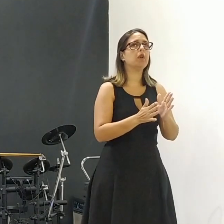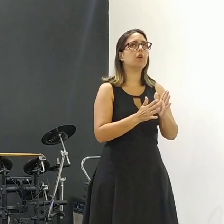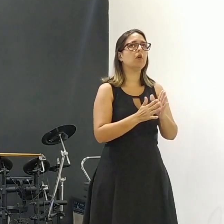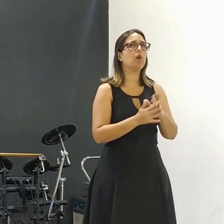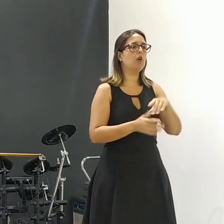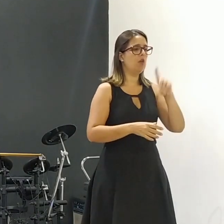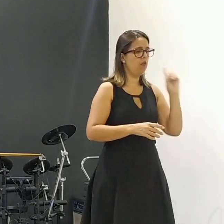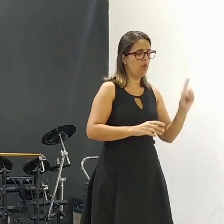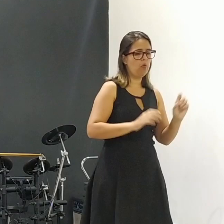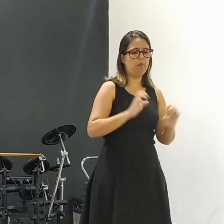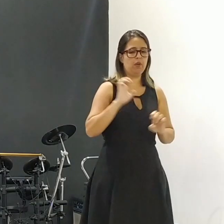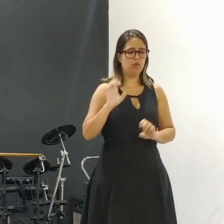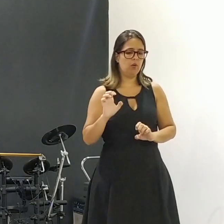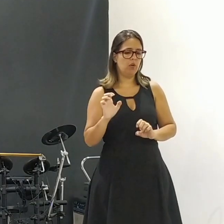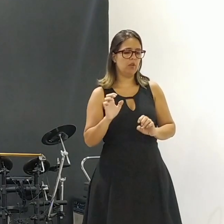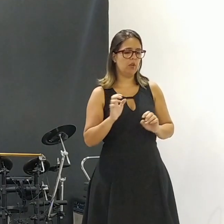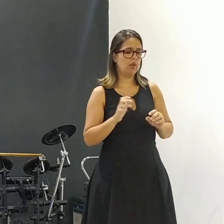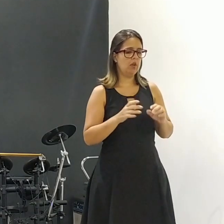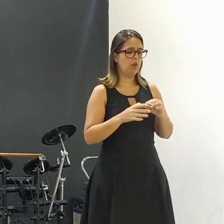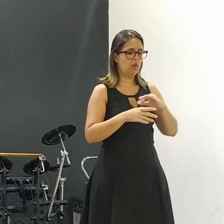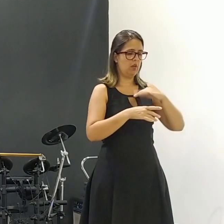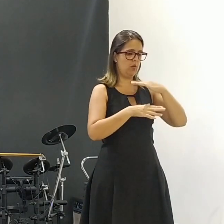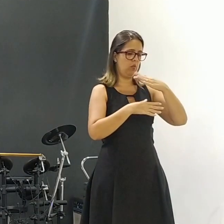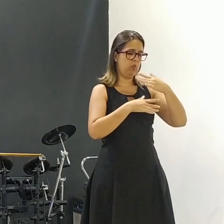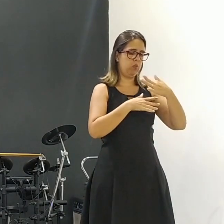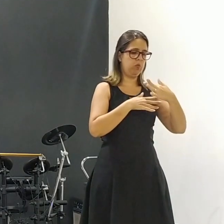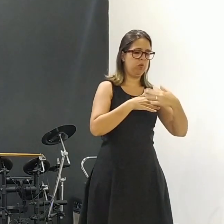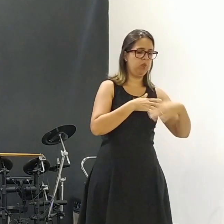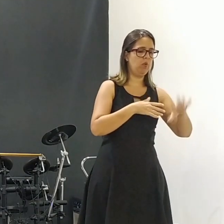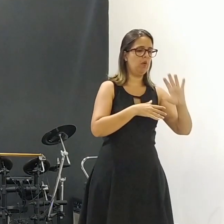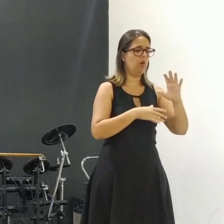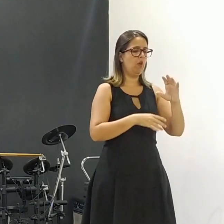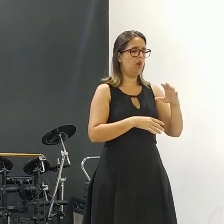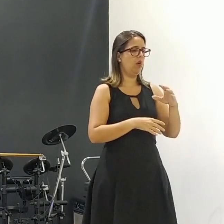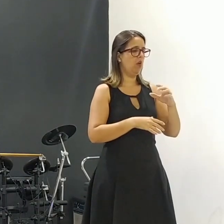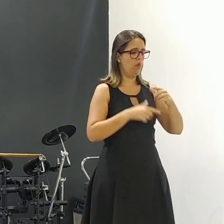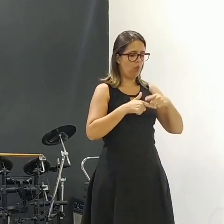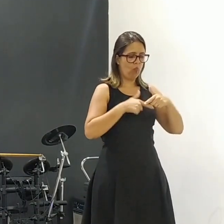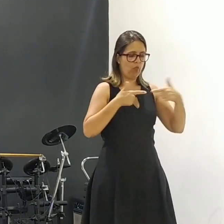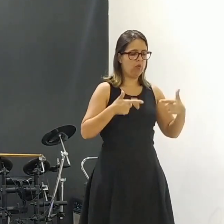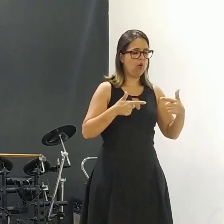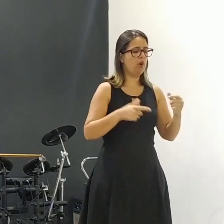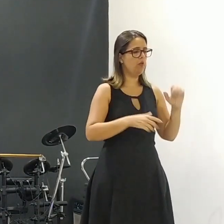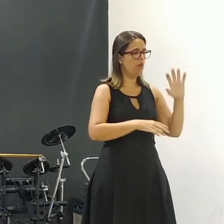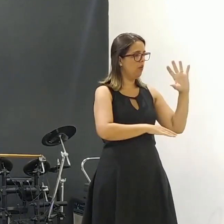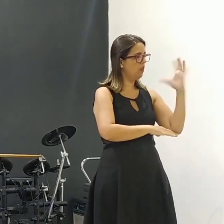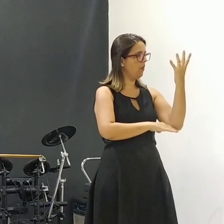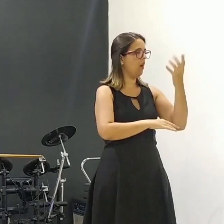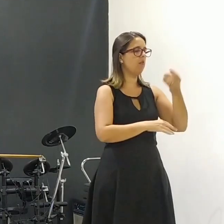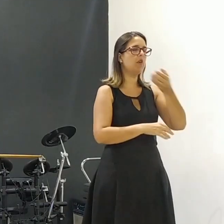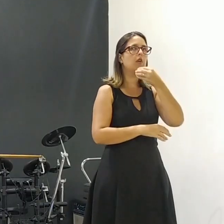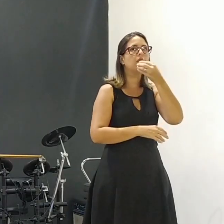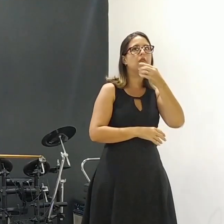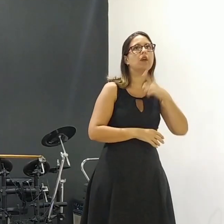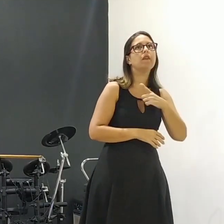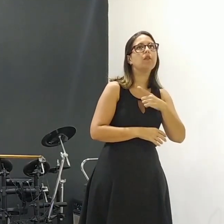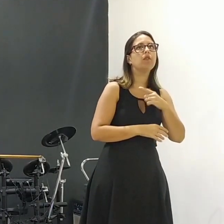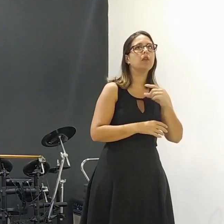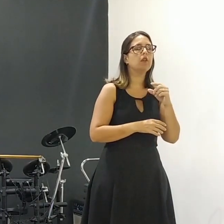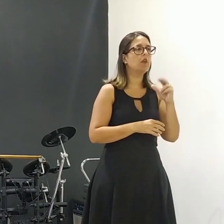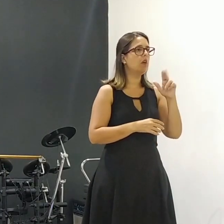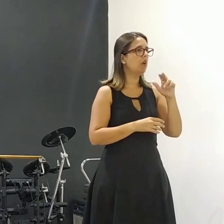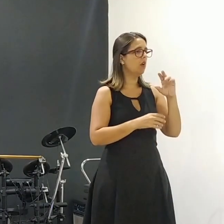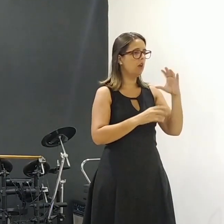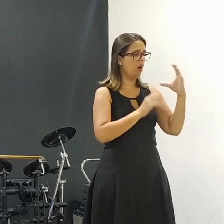outra banda, subirá toda sorte de árvore, que dá fruto para se comer, e não cairá a sua